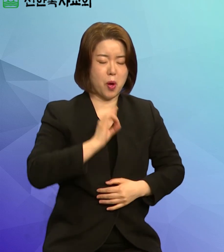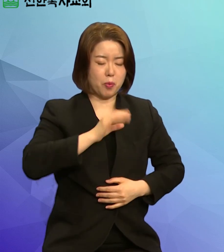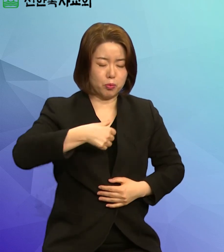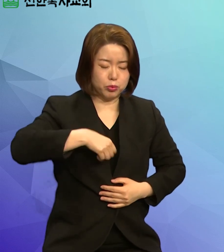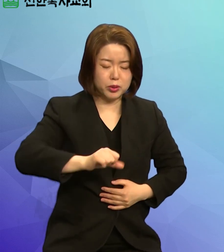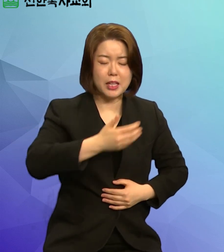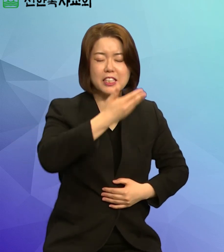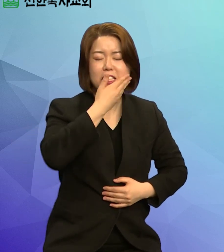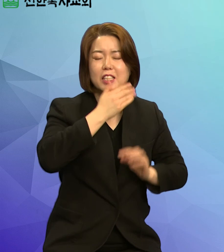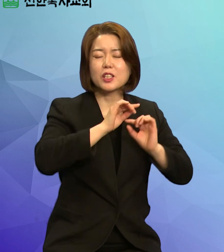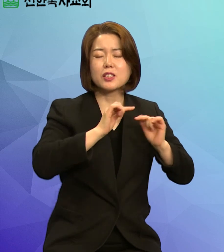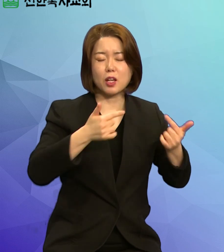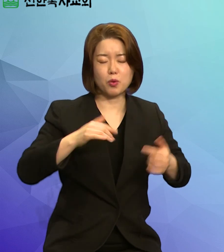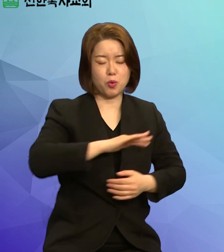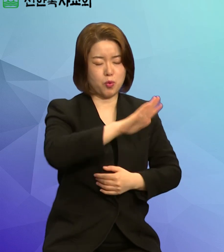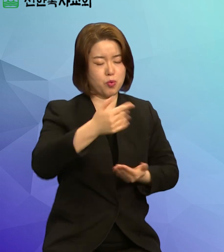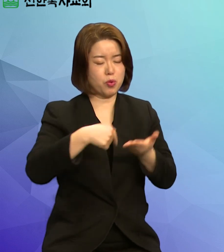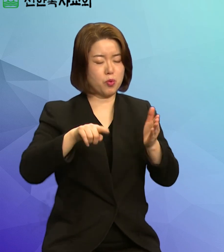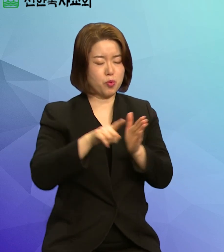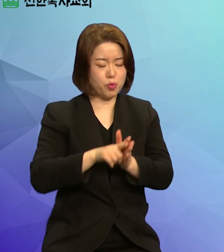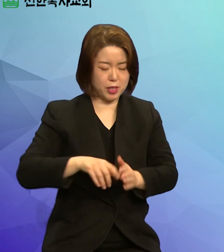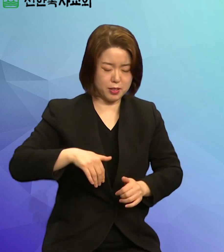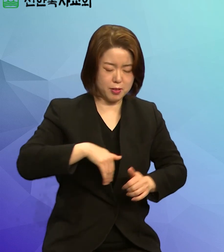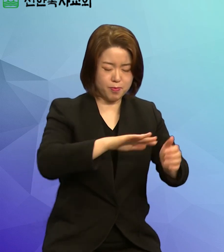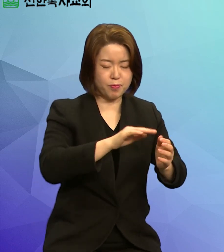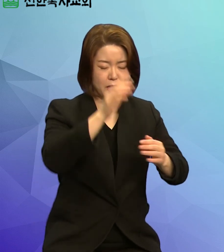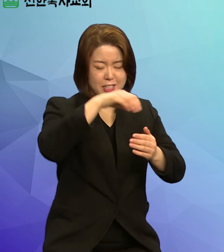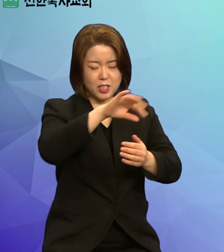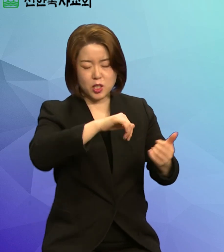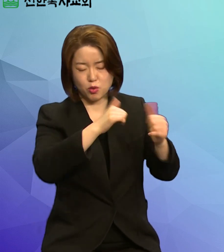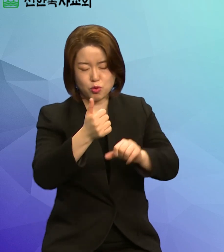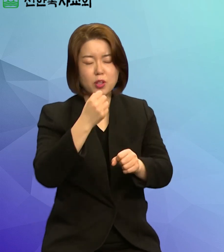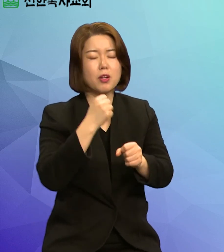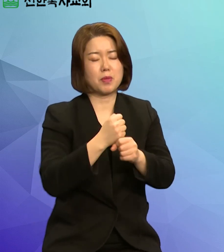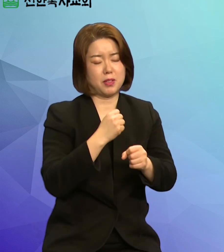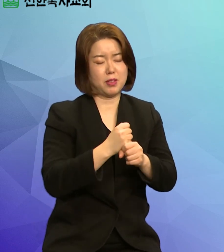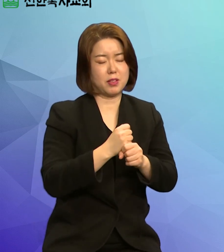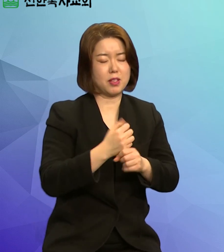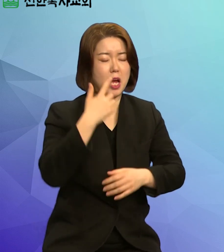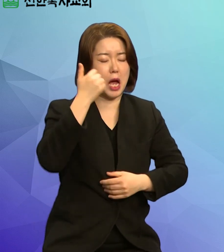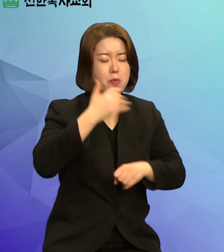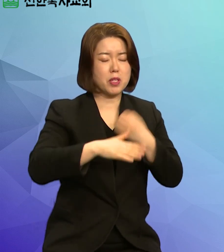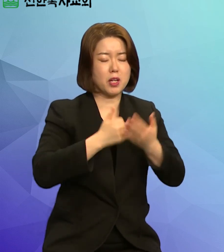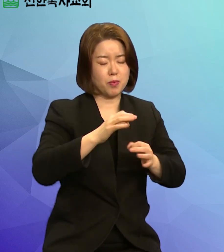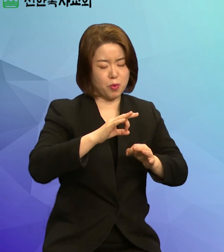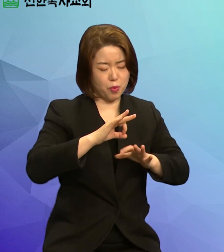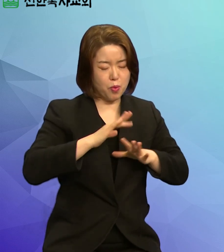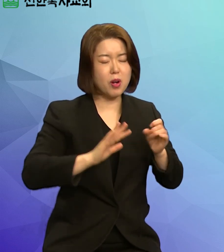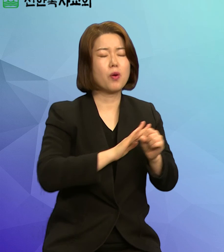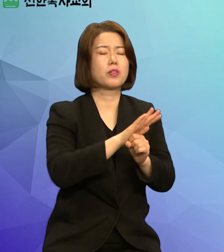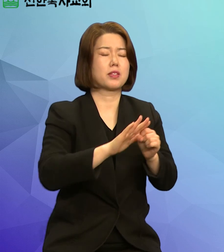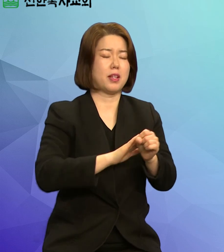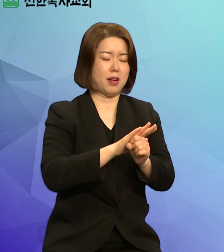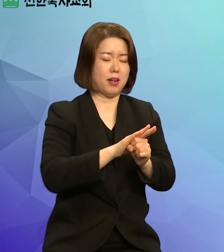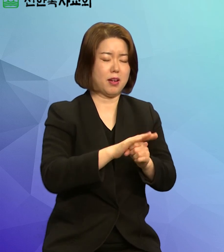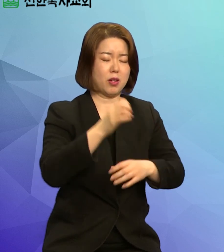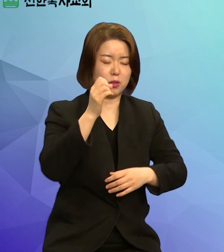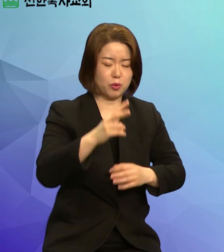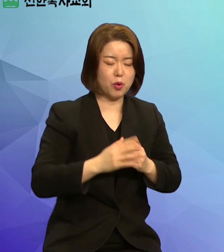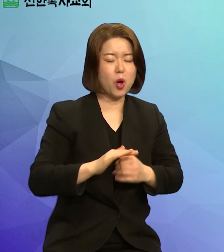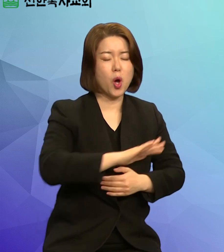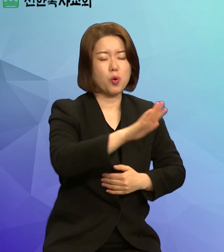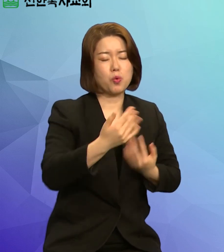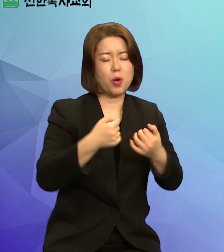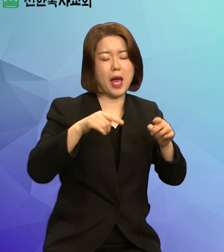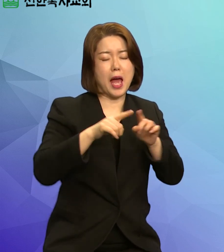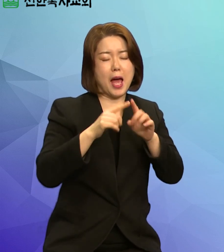독생자까지 아끼지 않으시고 우리를 위해 내어주신 아버지 하나님의 놀라우신 사랑하심과 우리와